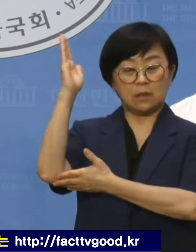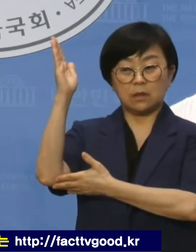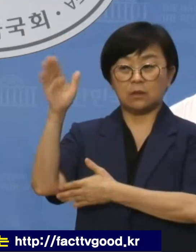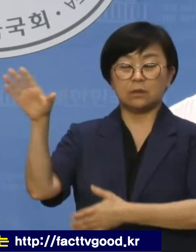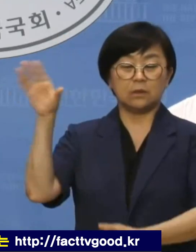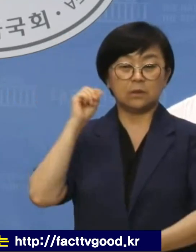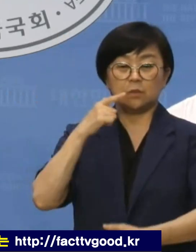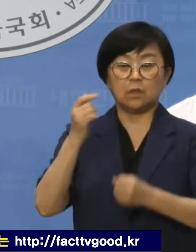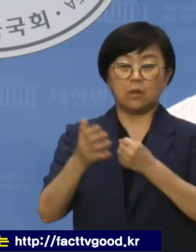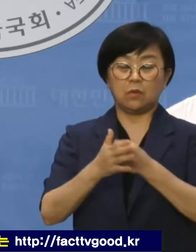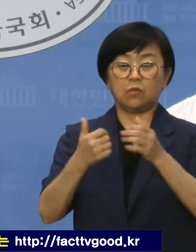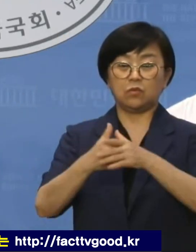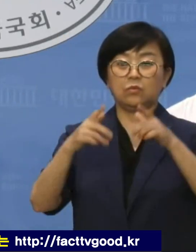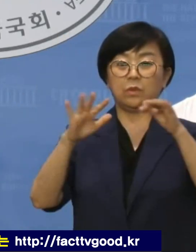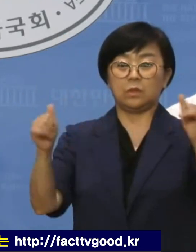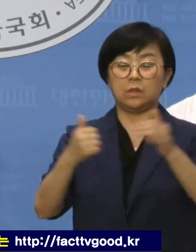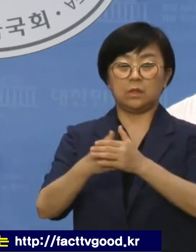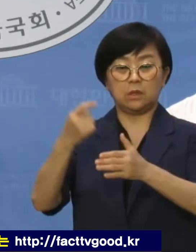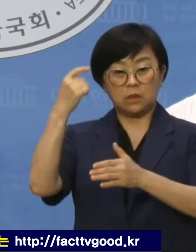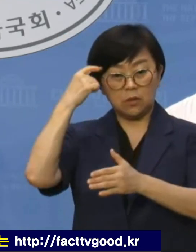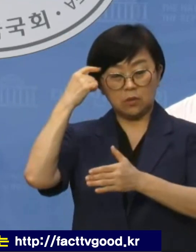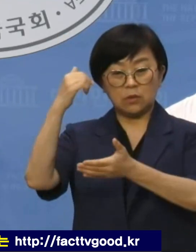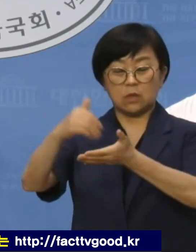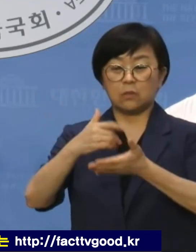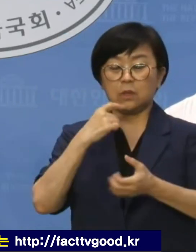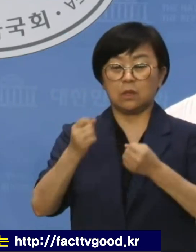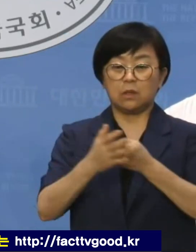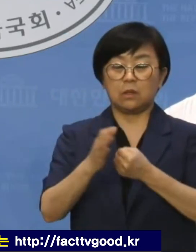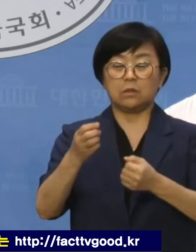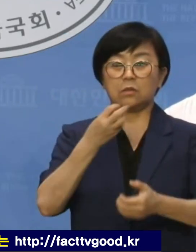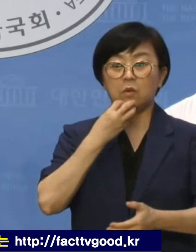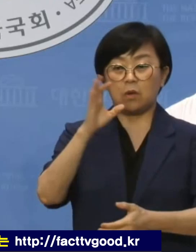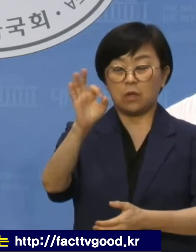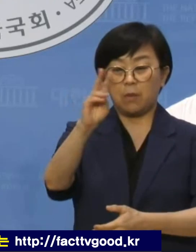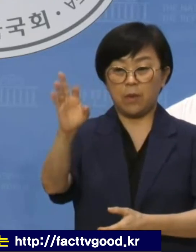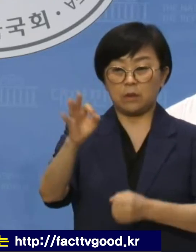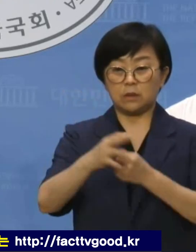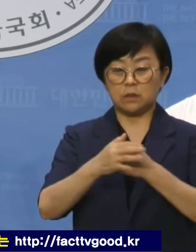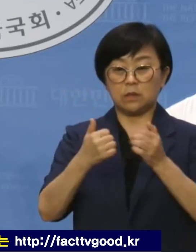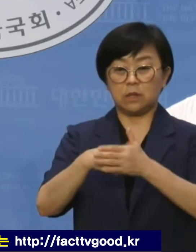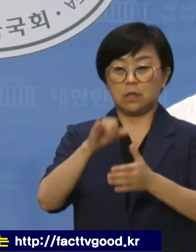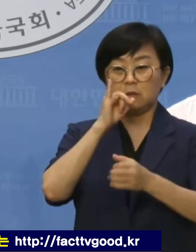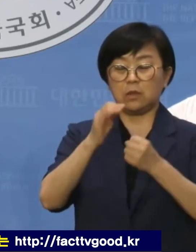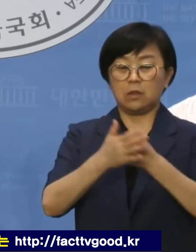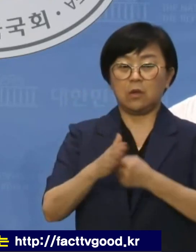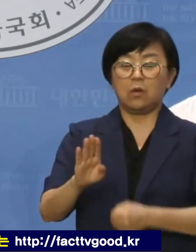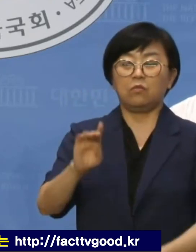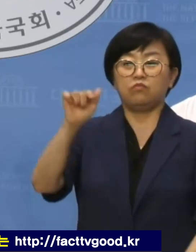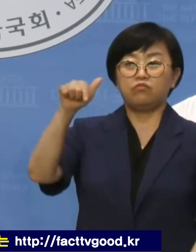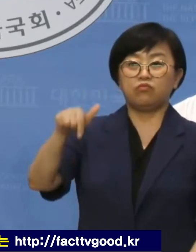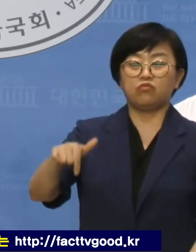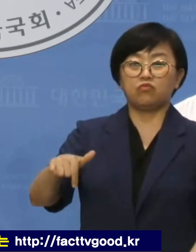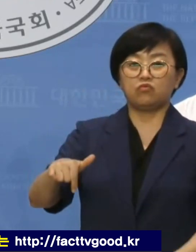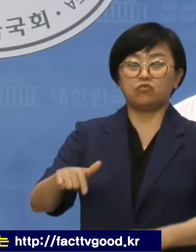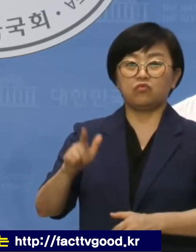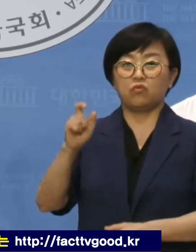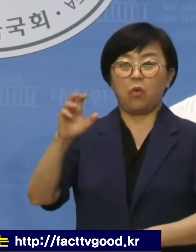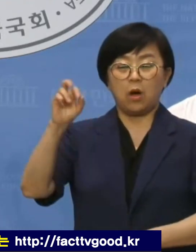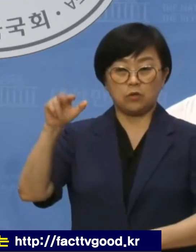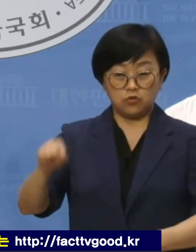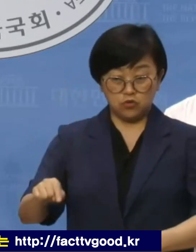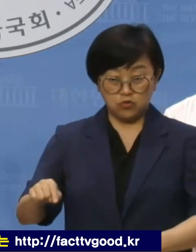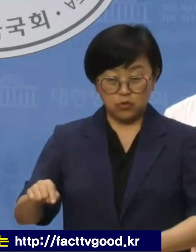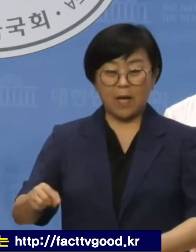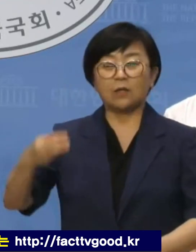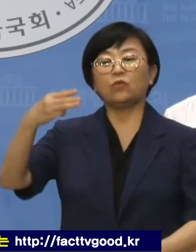의견도 전달하지 못하고 있는 상황입니다. 서울하고 양평의 이야기들은 많이 나오는데 북광주라고 불리는 저희 태촌면,